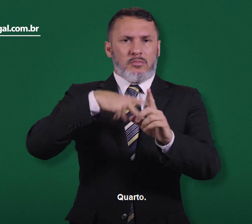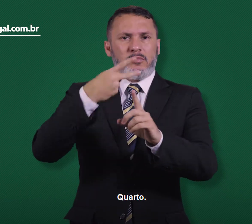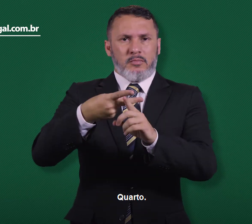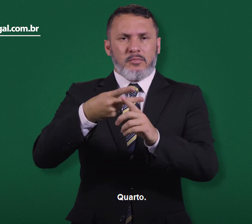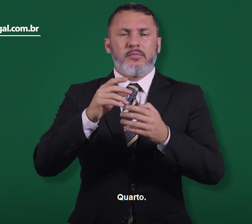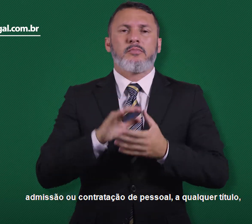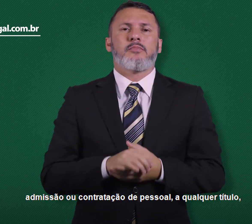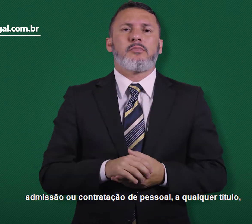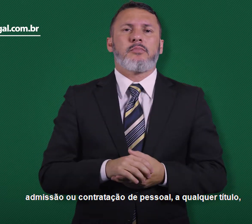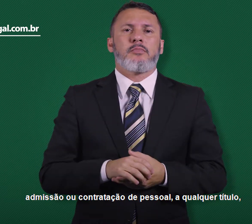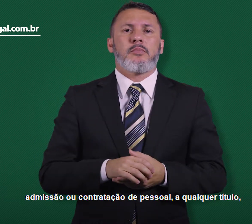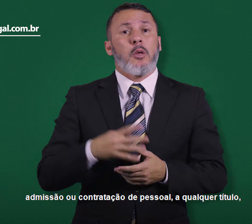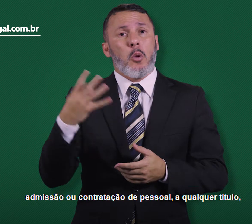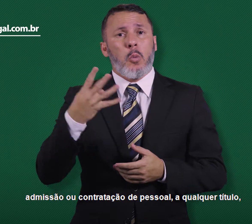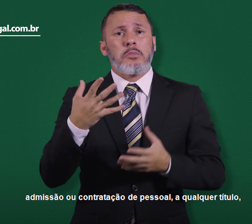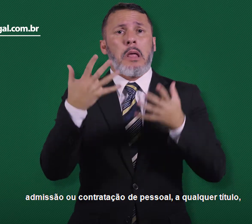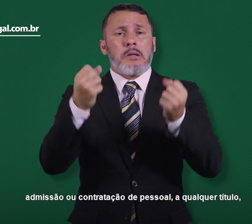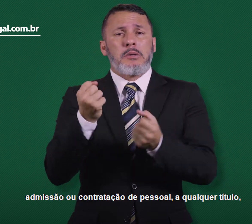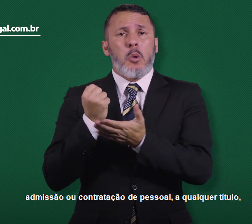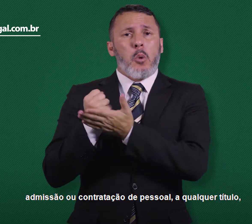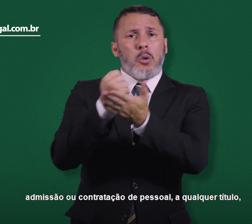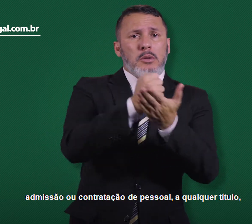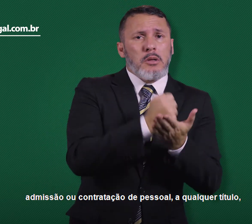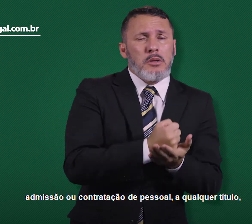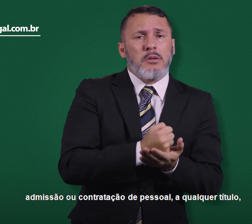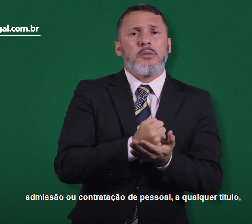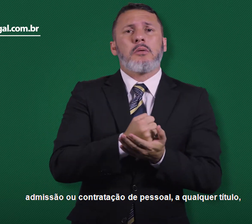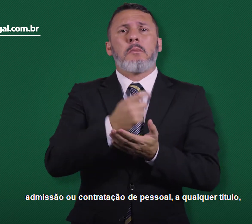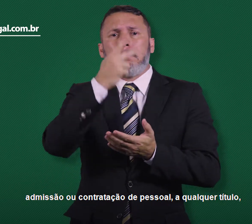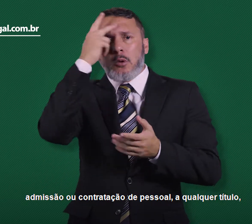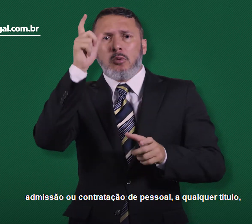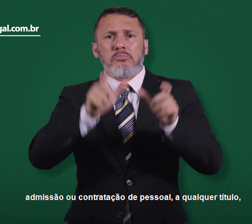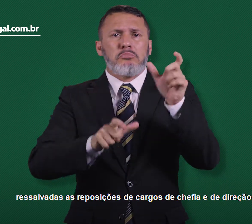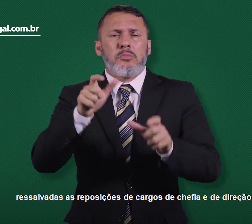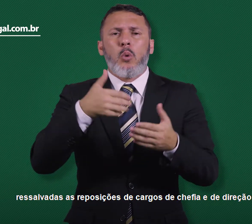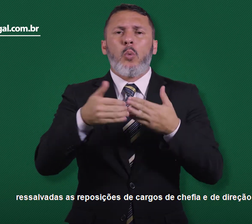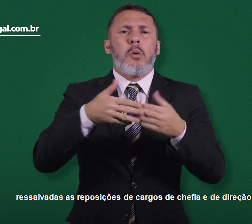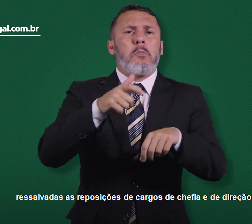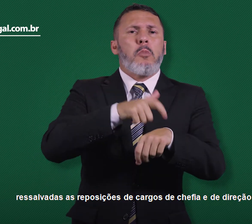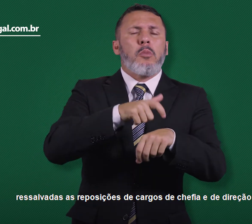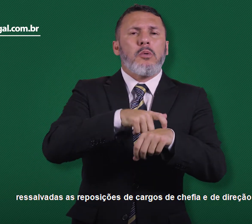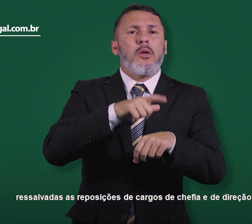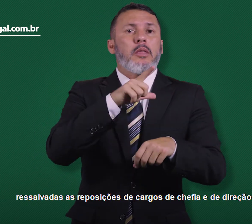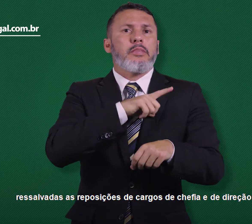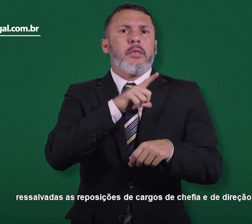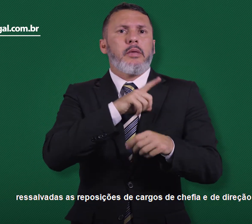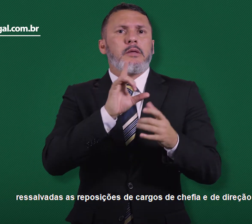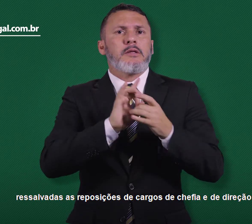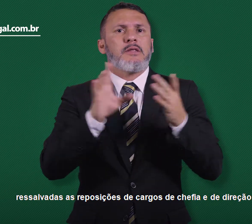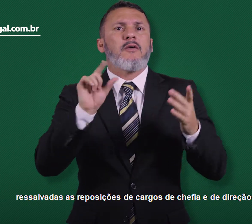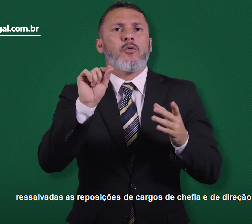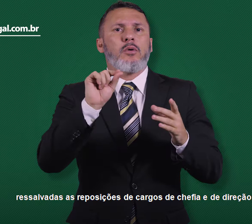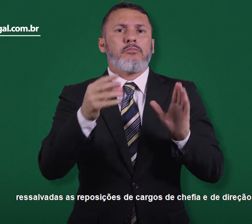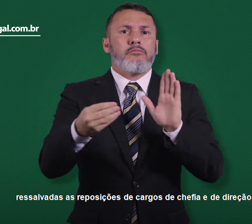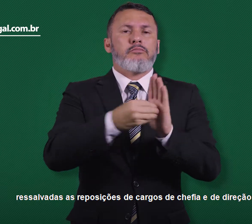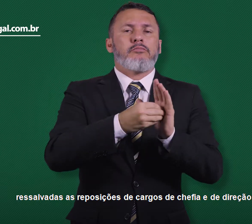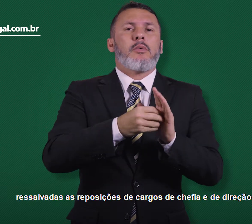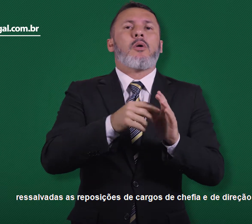Quarto, admissão ou contratação de pessoal a qualquer título, ressalvadas as reposições de cargos de chefia e